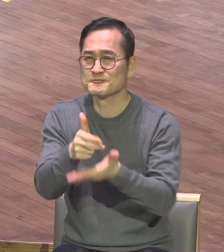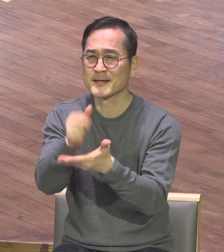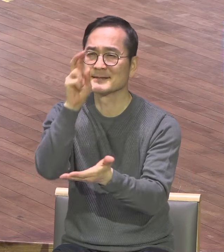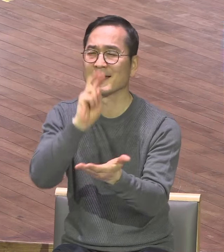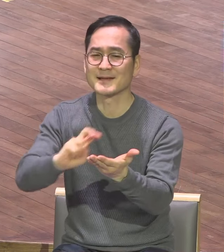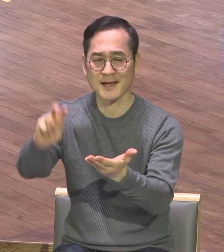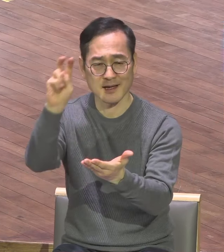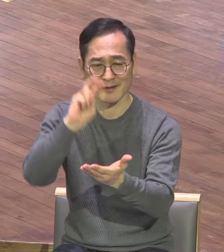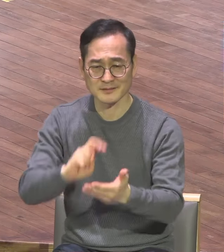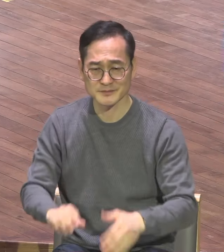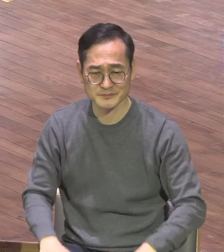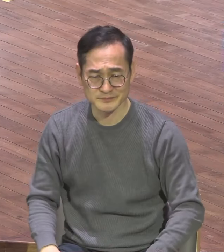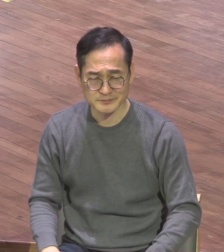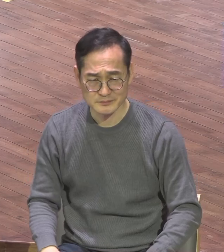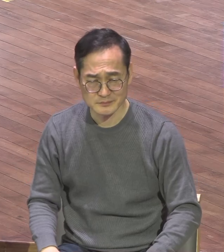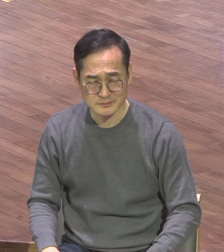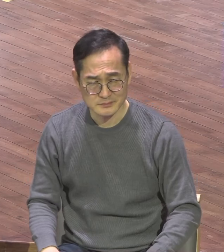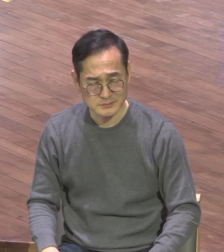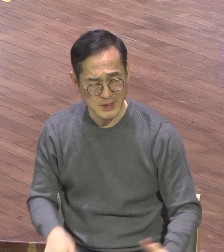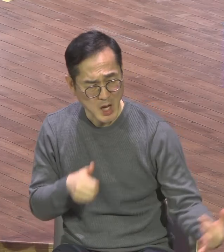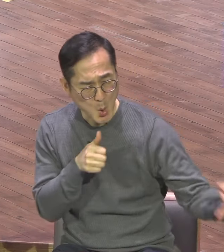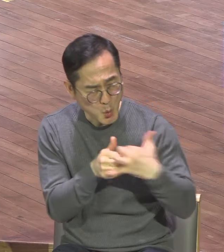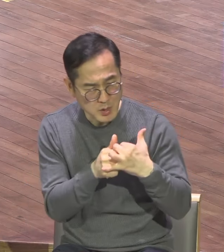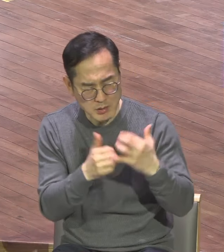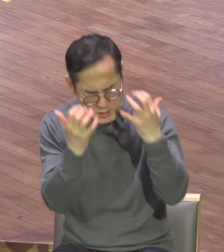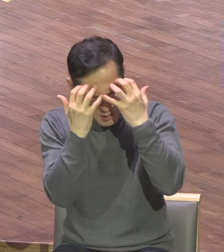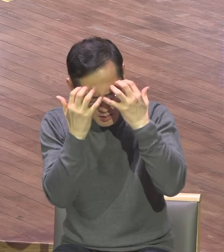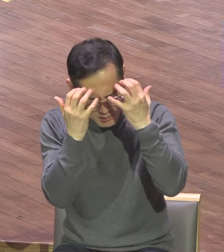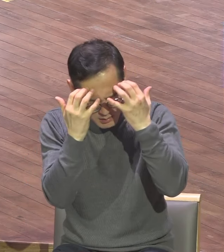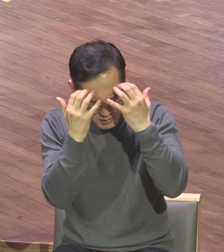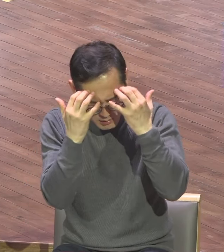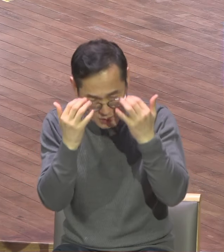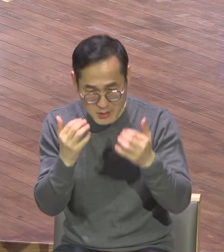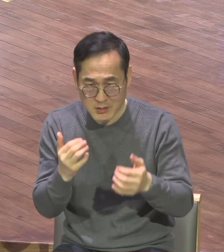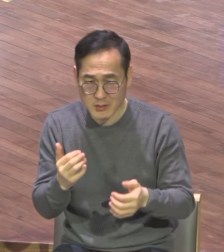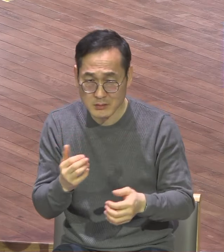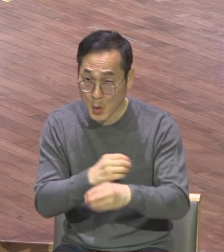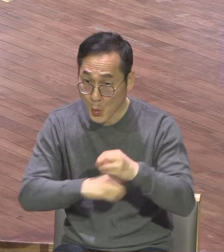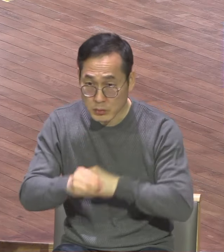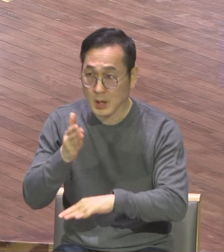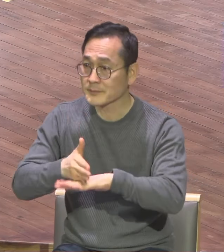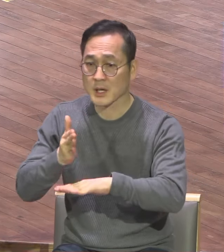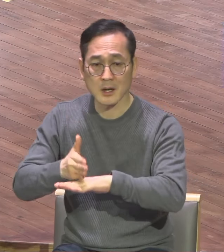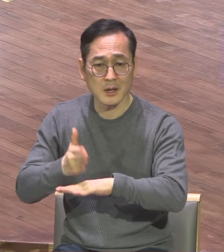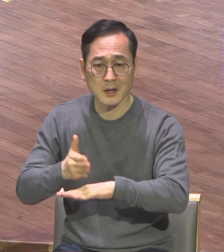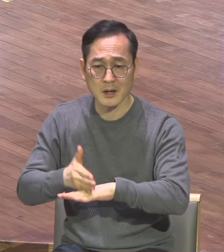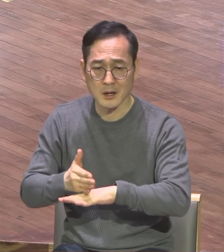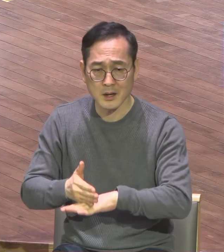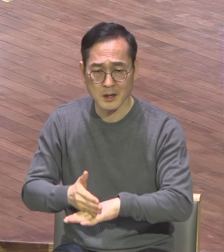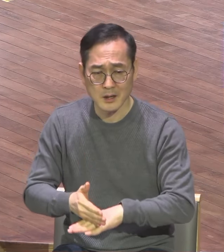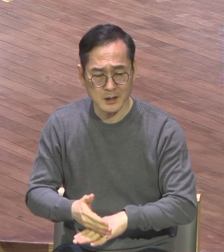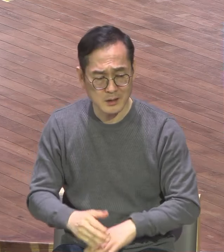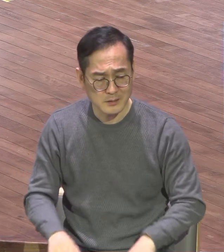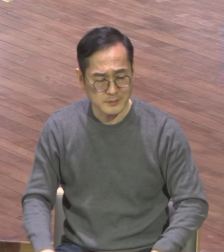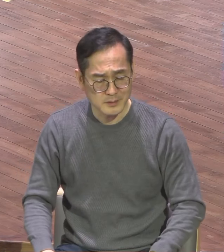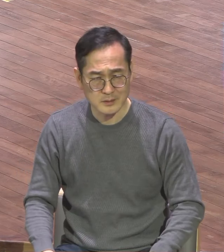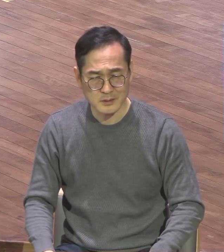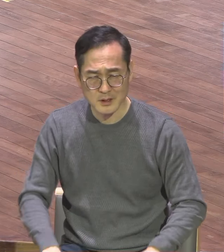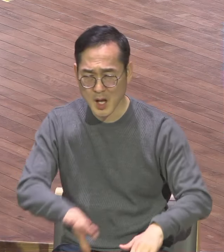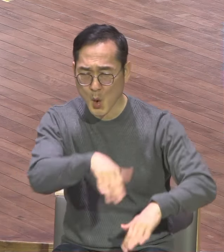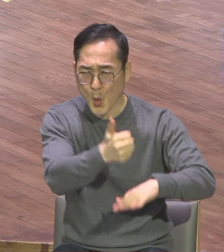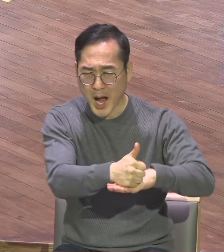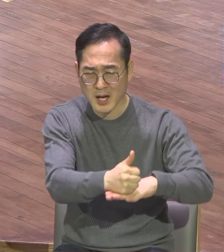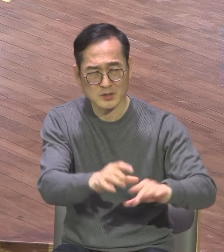감사하며, 사실 감사할 게 하나도 없는데 전심으로 주께 감사하며, 어? 세상에 헛된 왕들, 그 당시만 해도